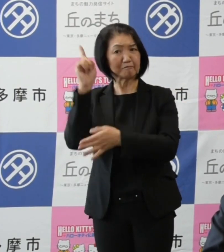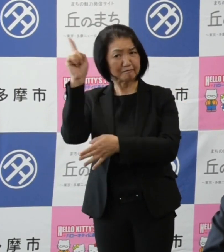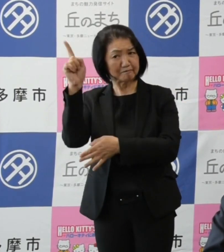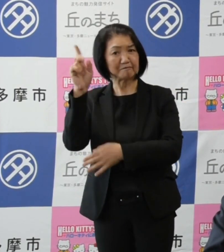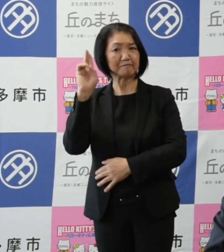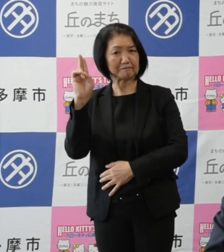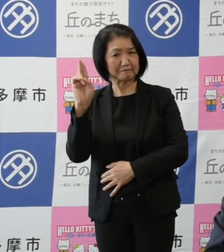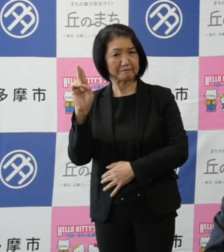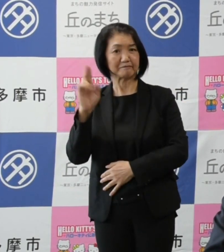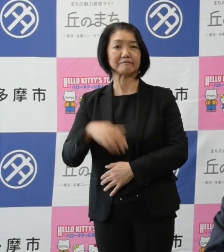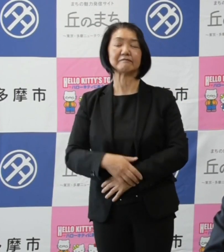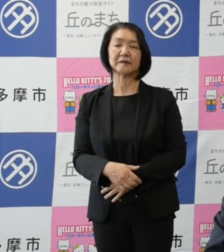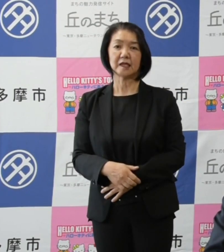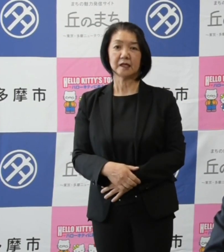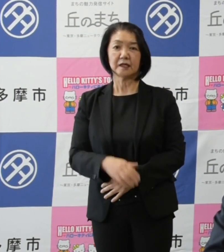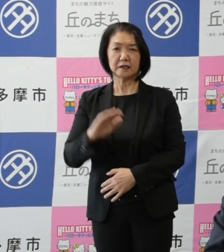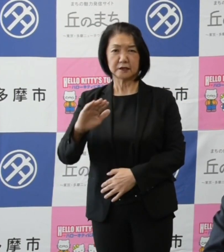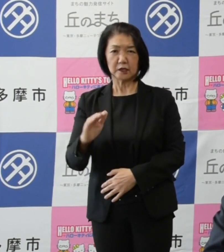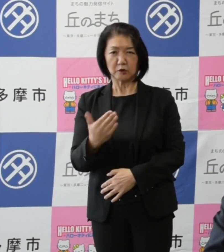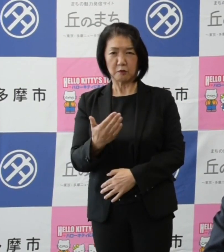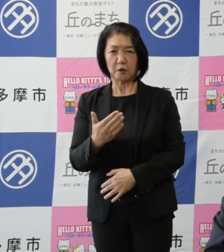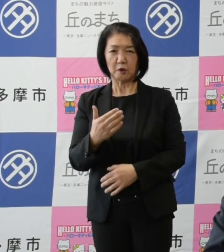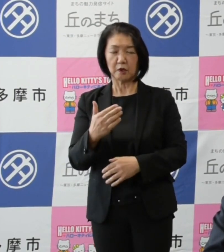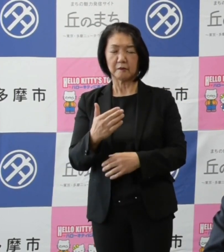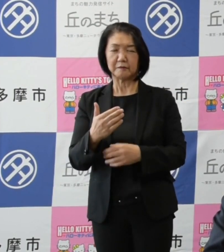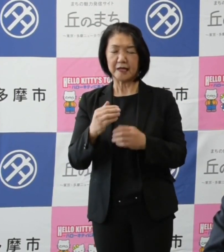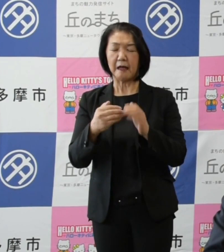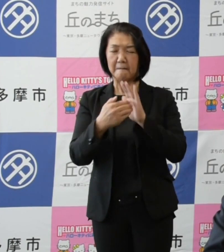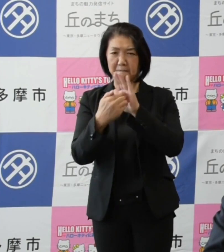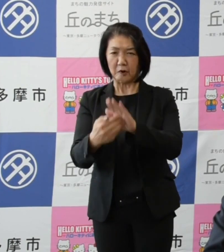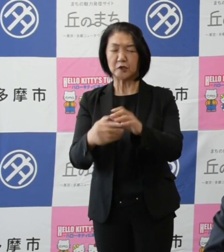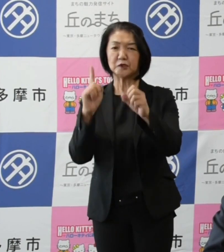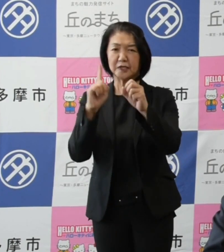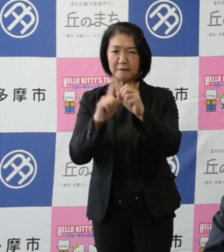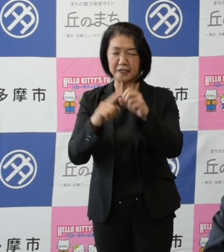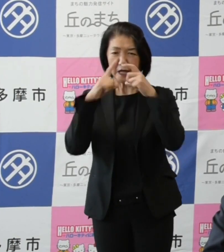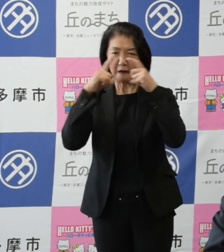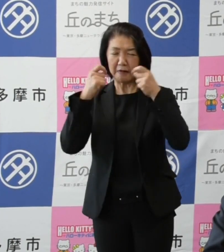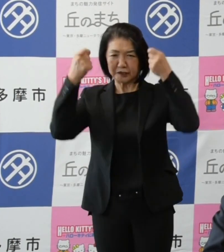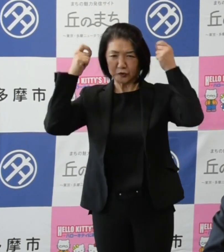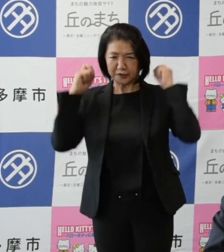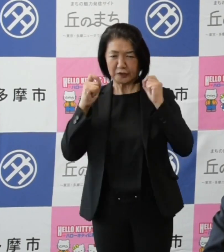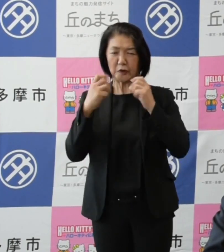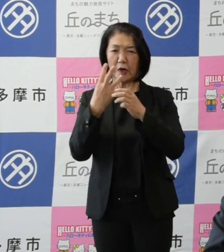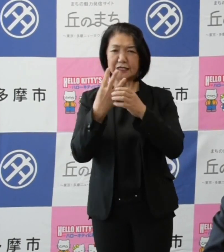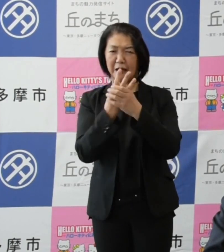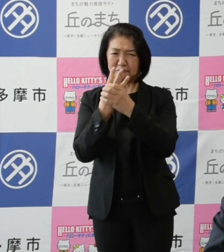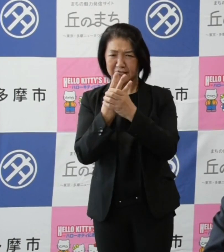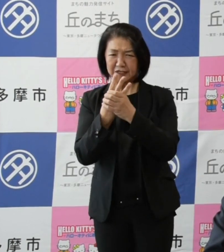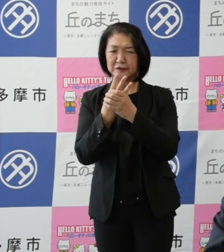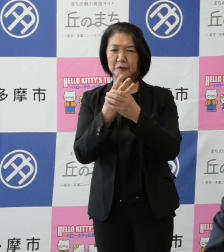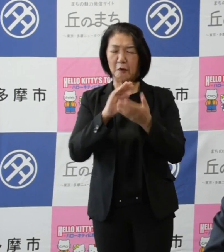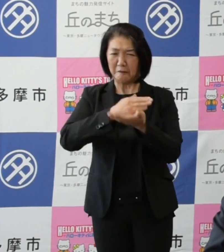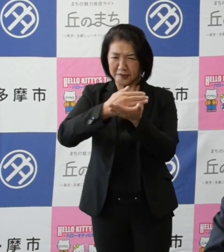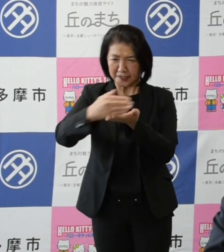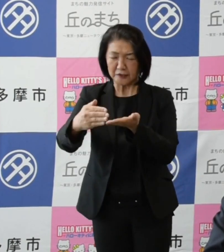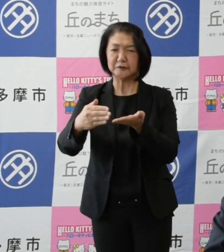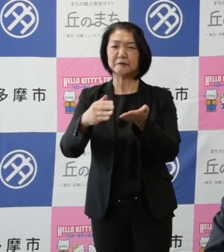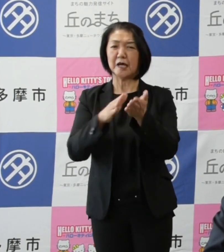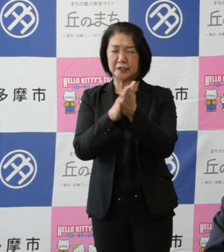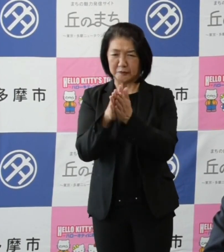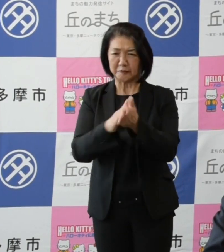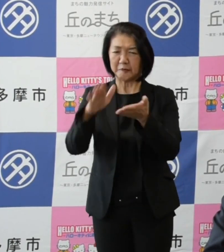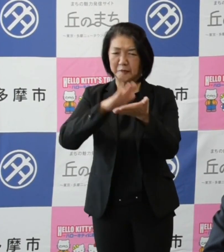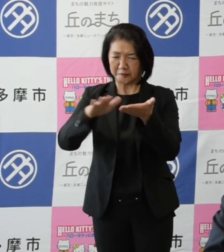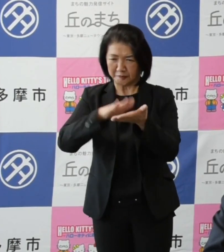。しかし、マスクの着用、3密を避けるなどの基本的な感染防止の行